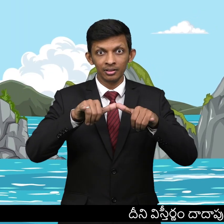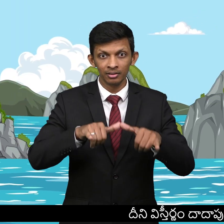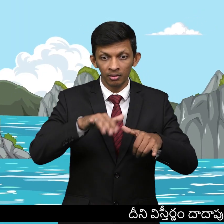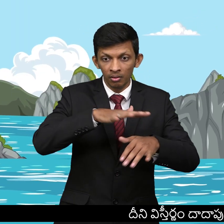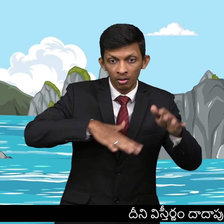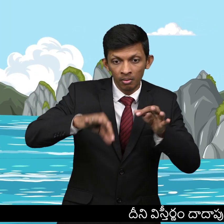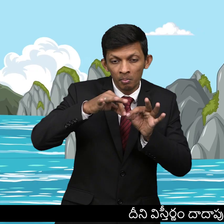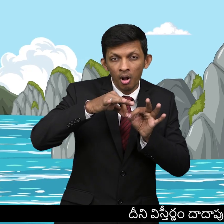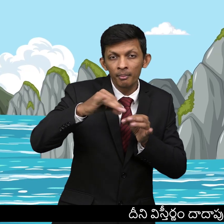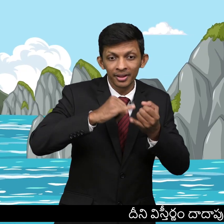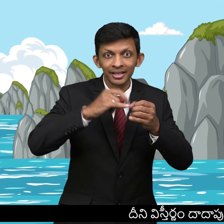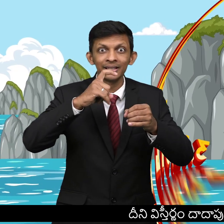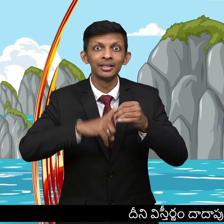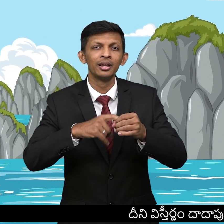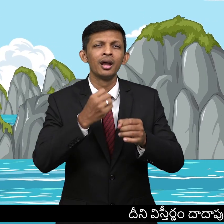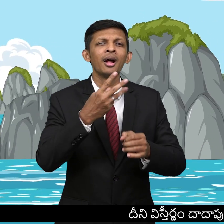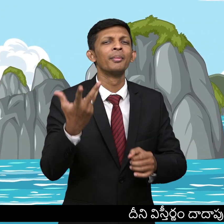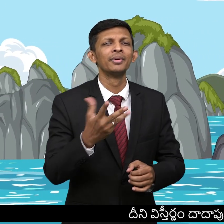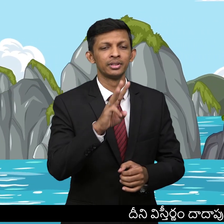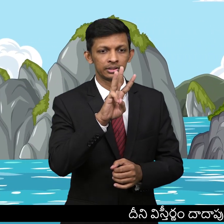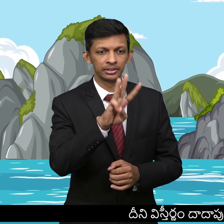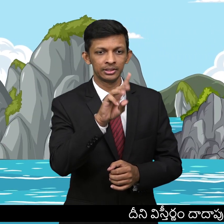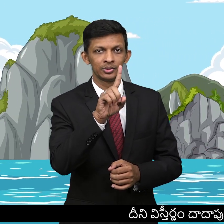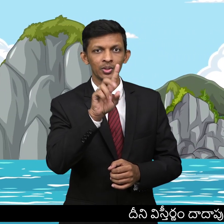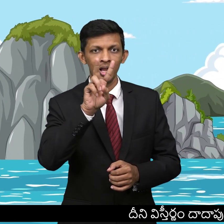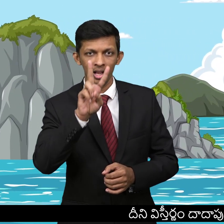దీని విస్తీర్ణం దాదాపు